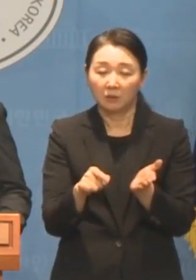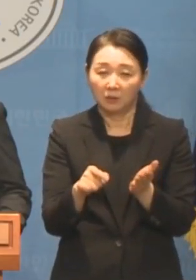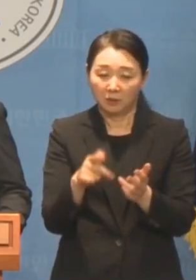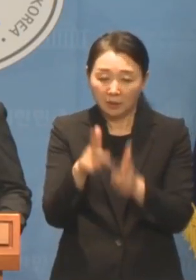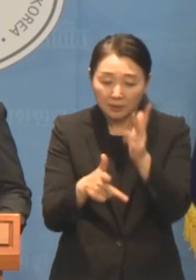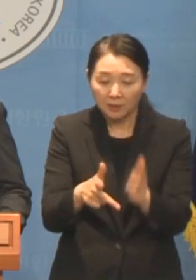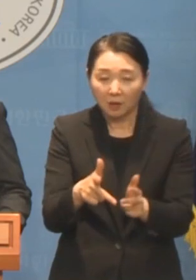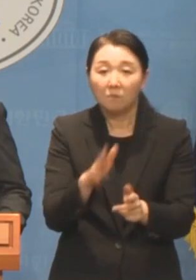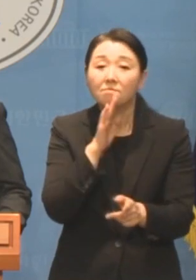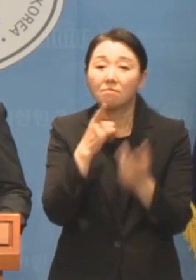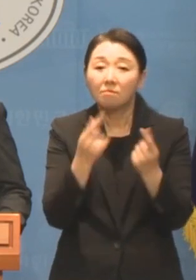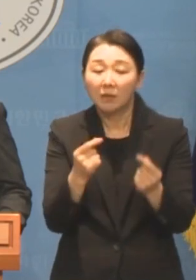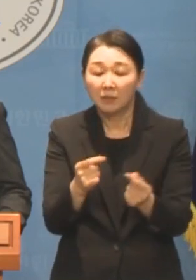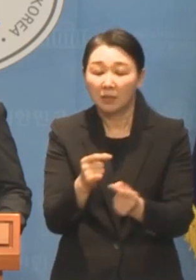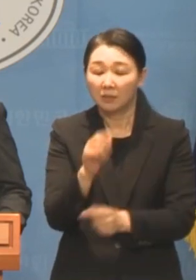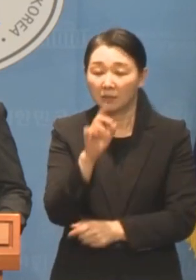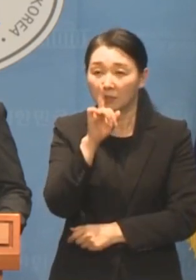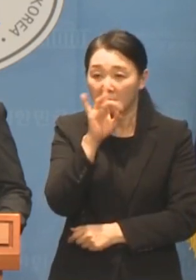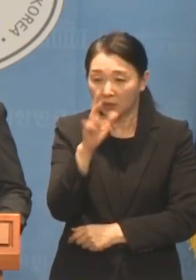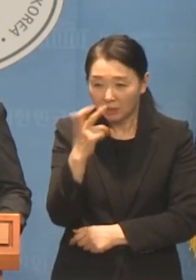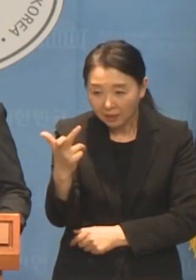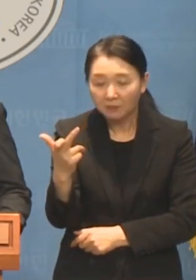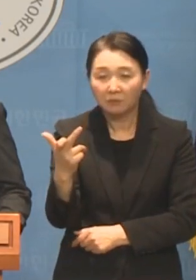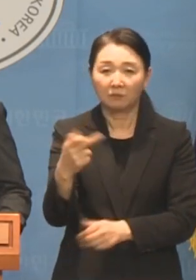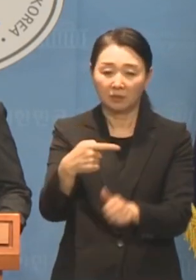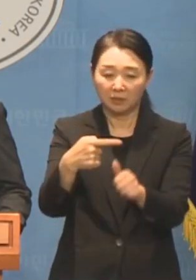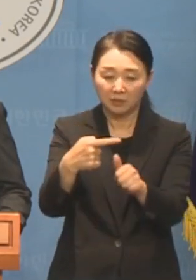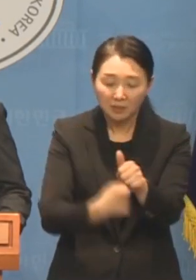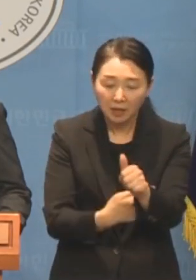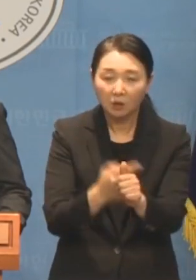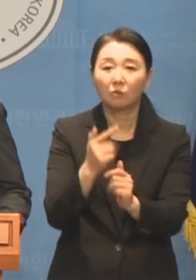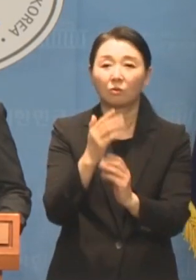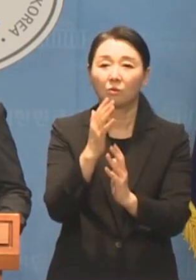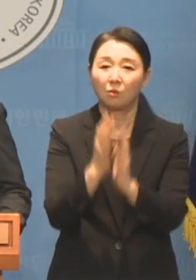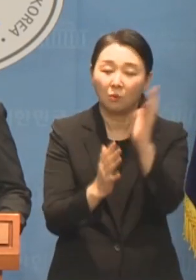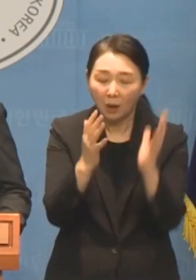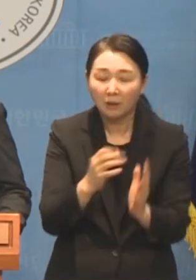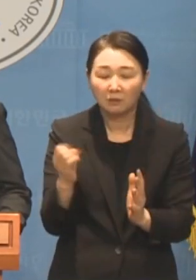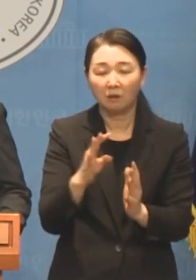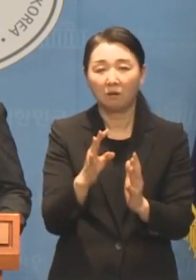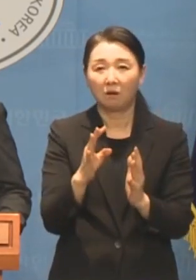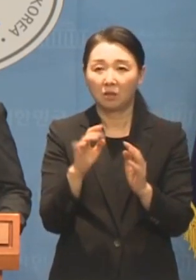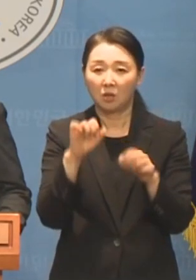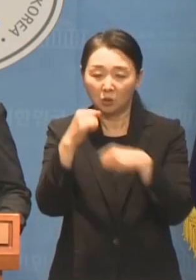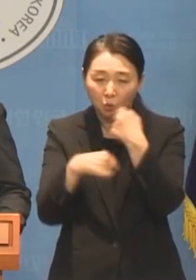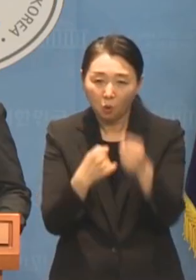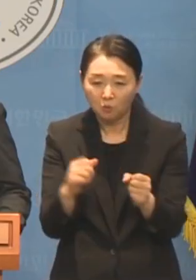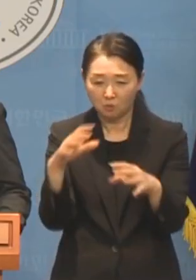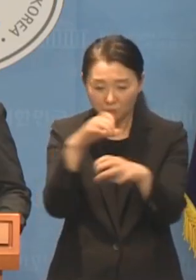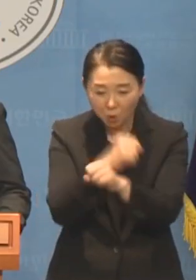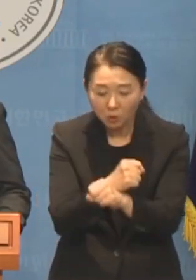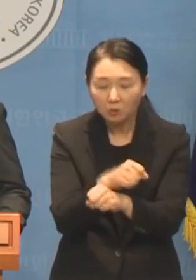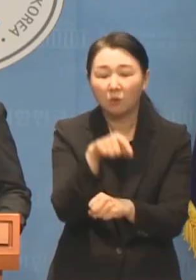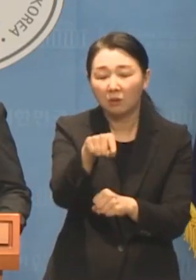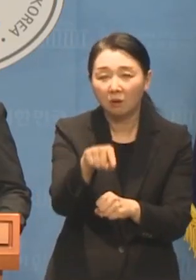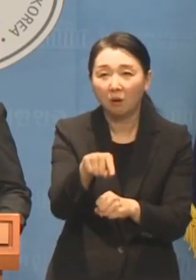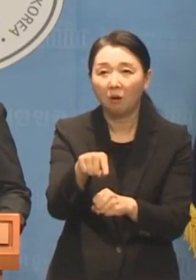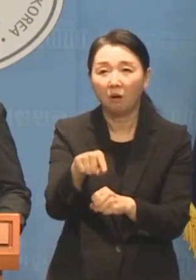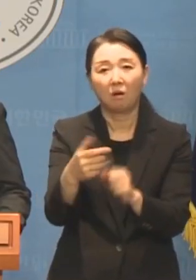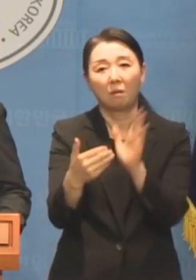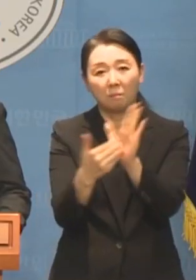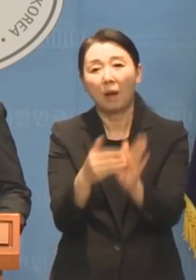실시될 경우 설악산의 우수한 자연환경과 멸종위기 야생 동식물들의 서식처에 대한 훼손을 막을 수